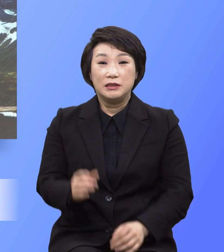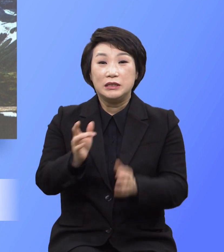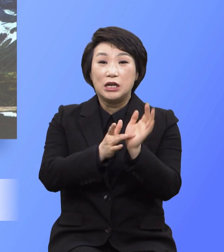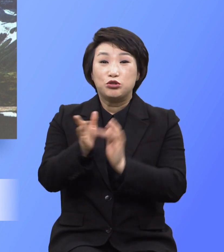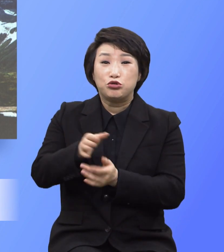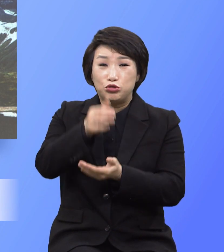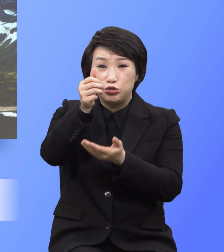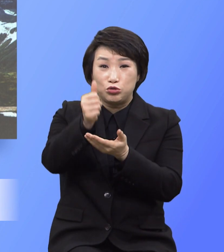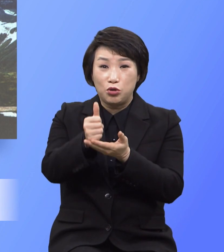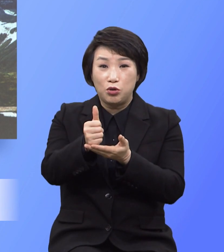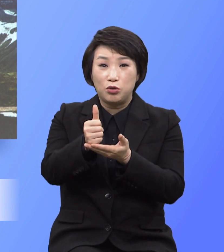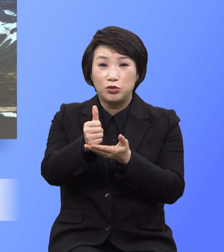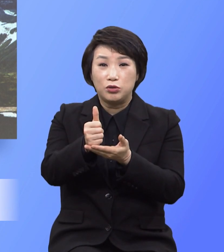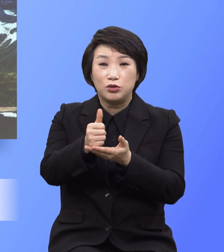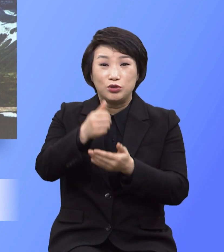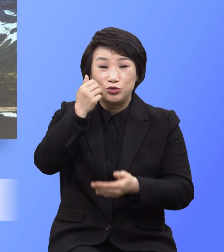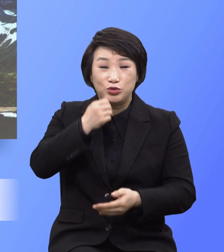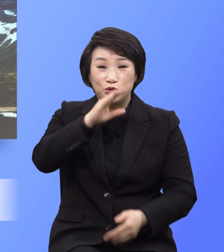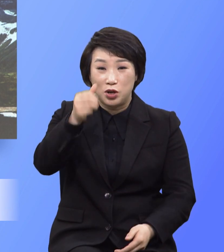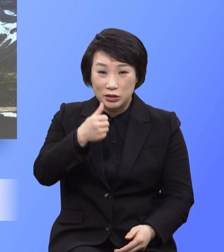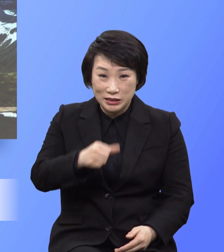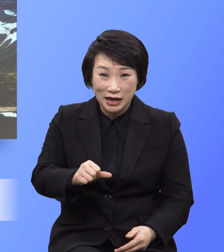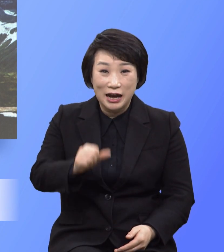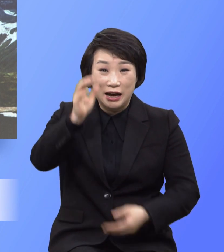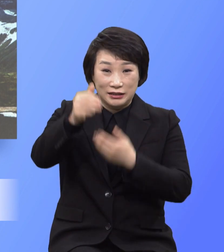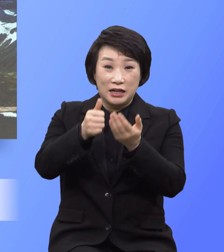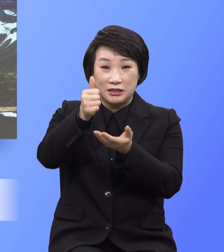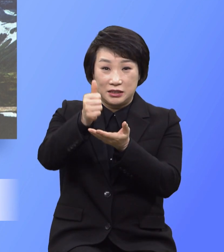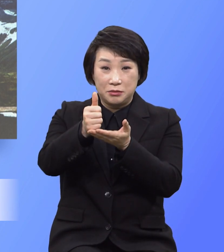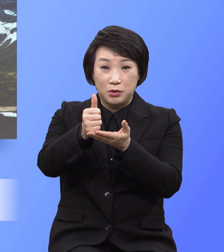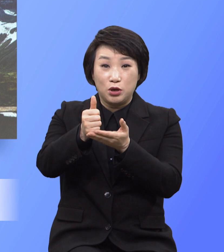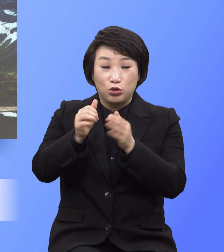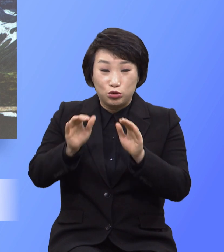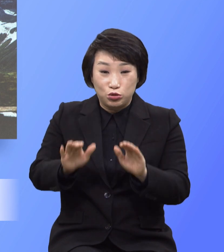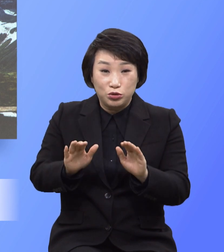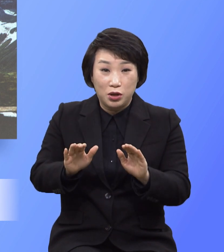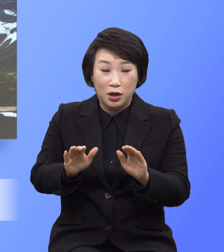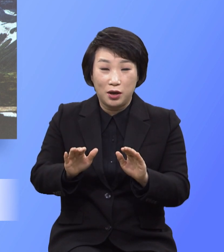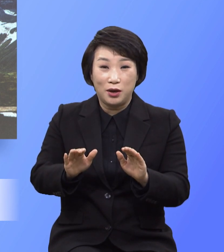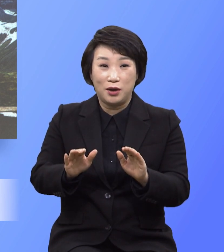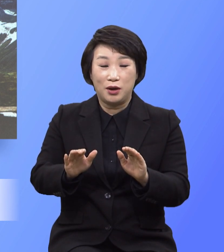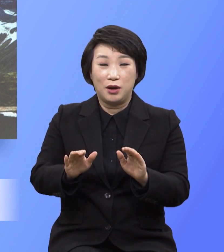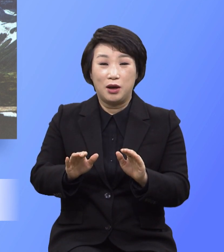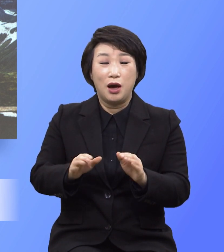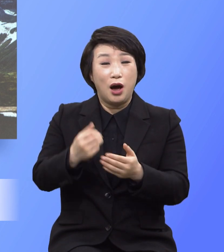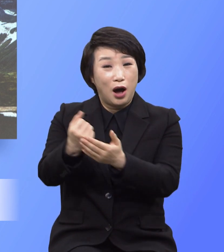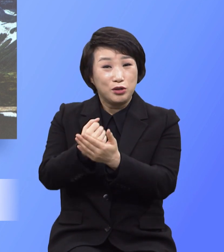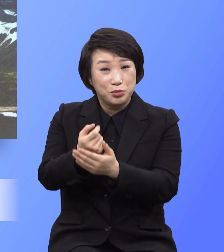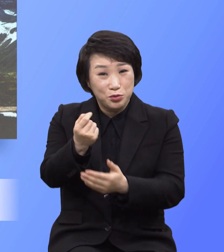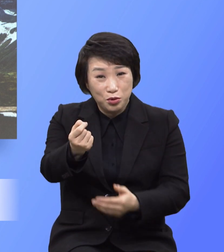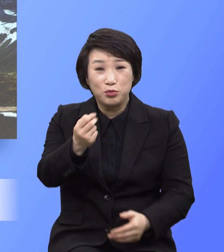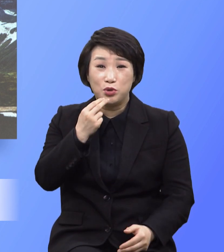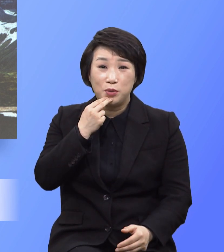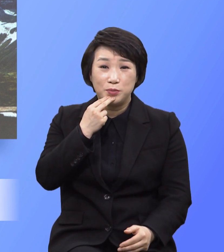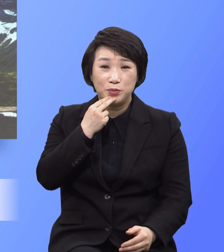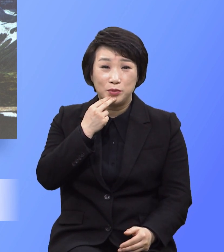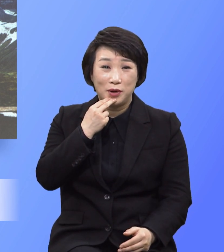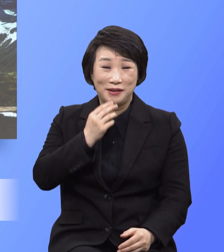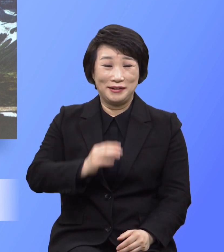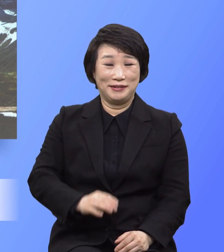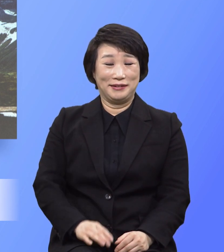예수 그리스도는 성자 하나님이신데도 불구하고 아쉬움이 전혀